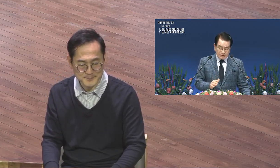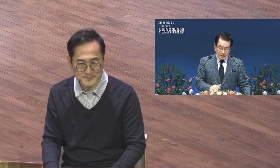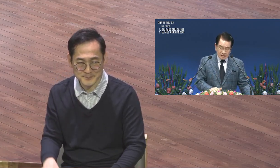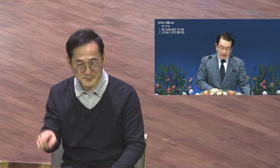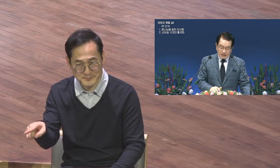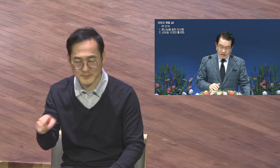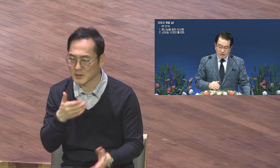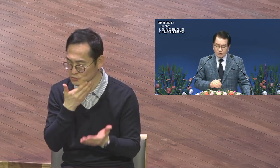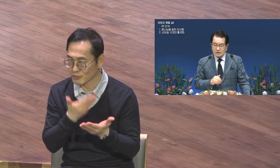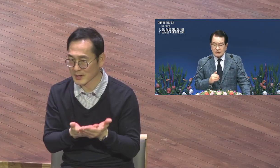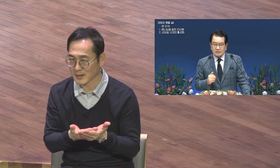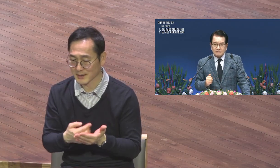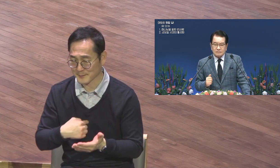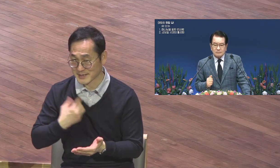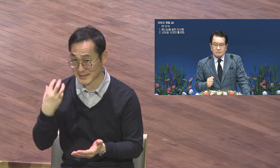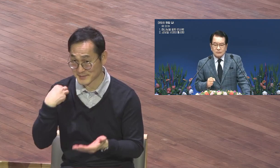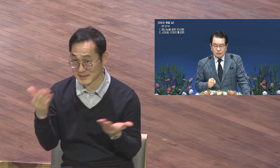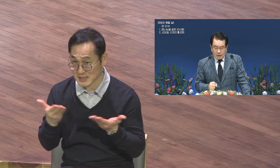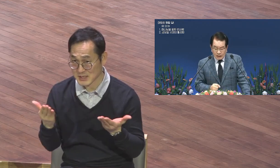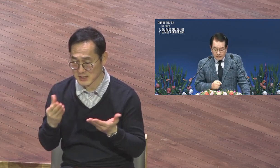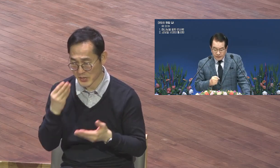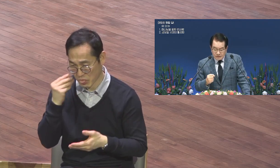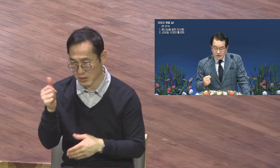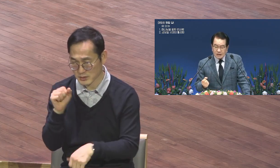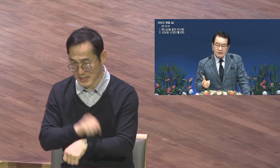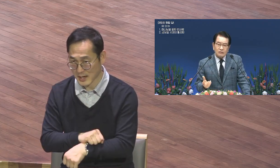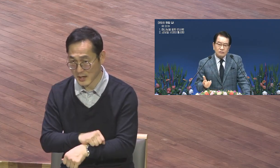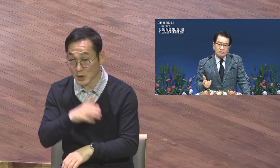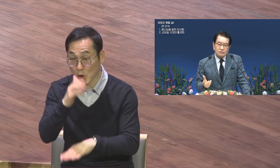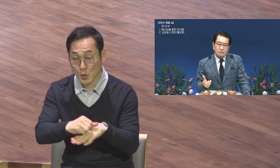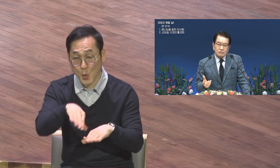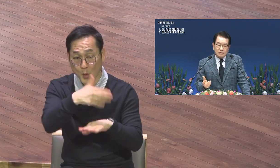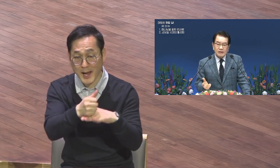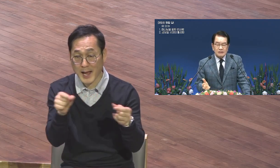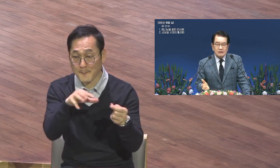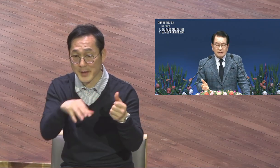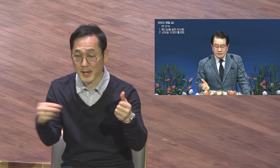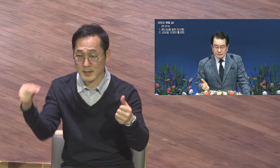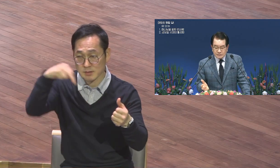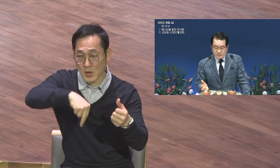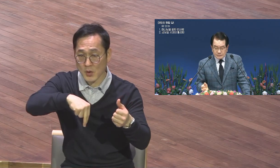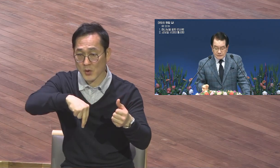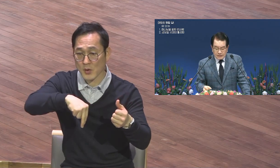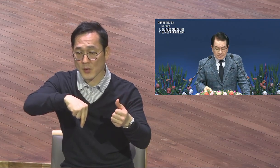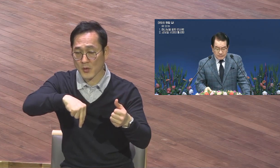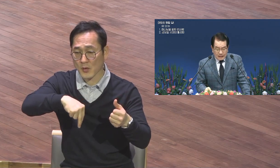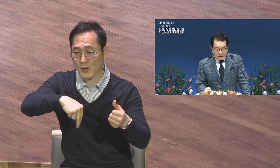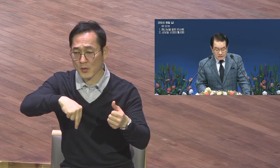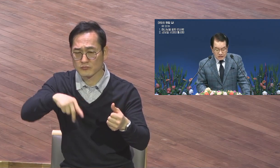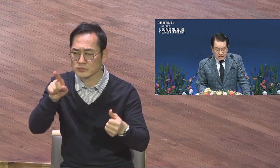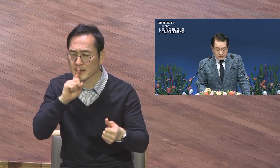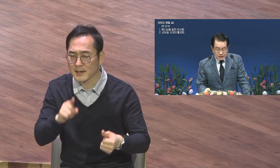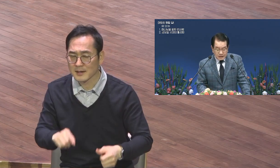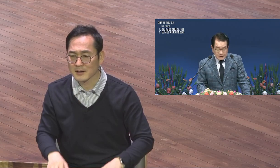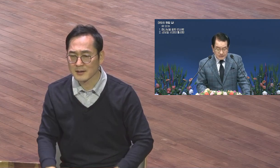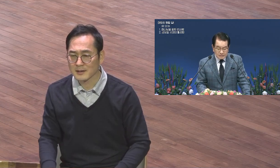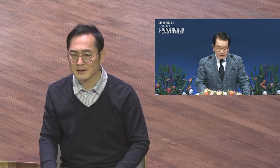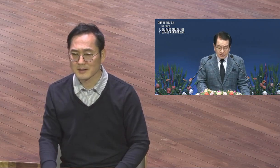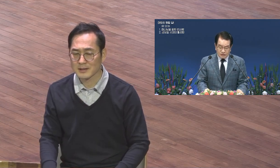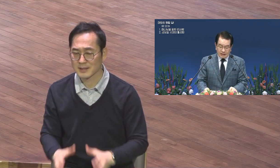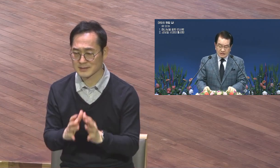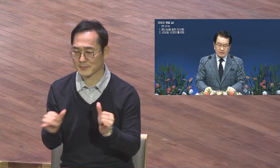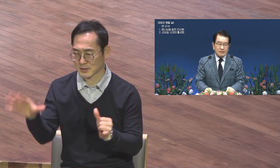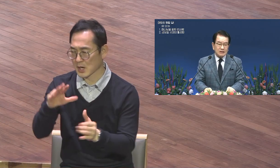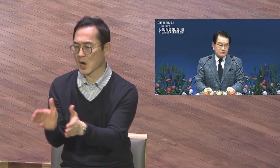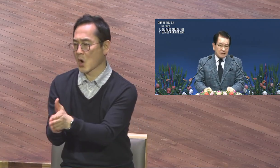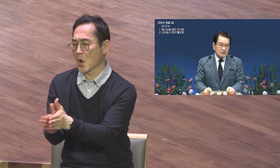중요성. 자기 일에 능숙한 사람, 왕 앞에 서게 된다고 그걸 말하잖아요. 많은 사람들에게